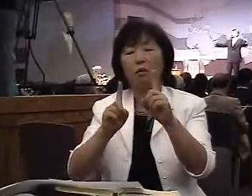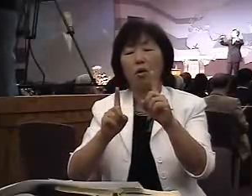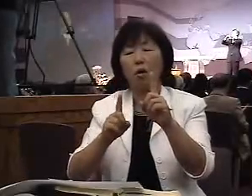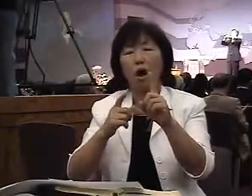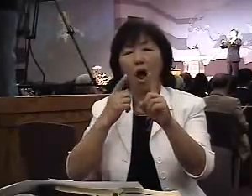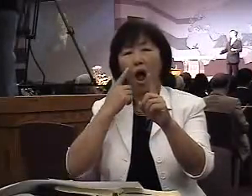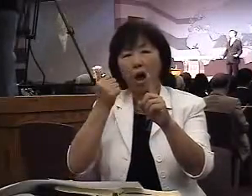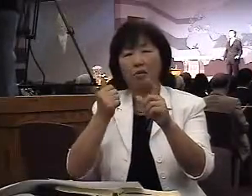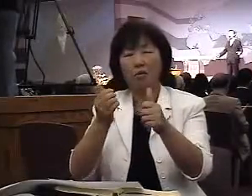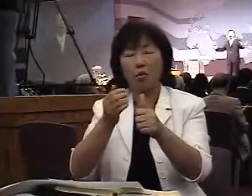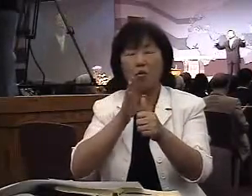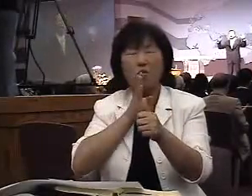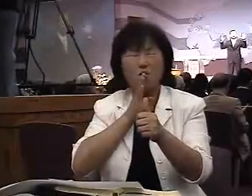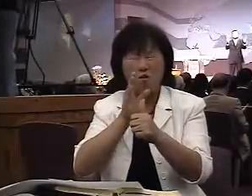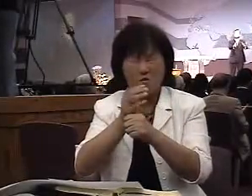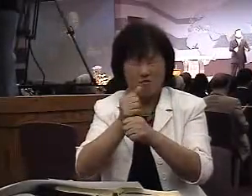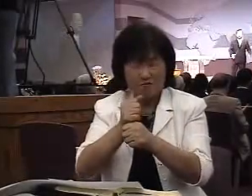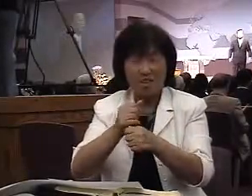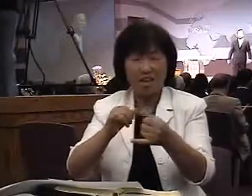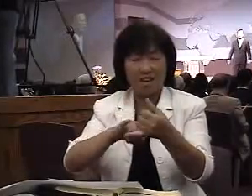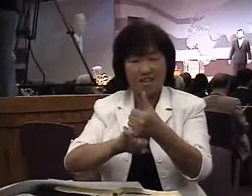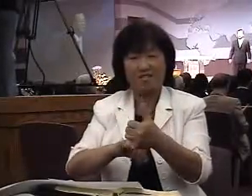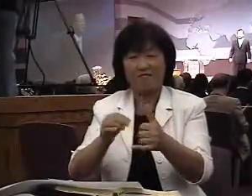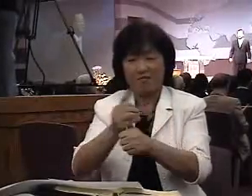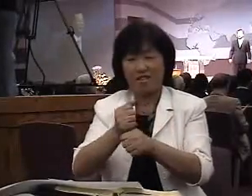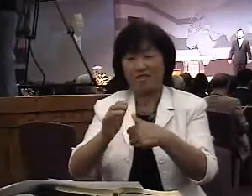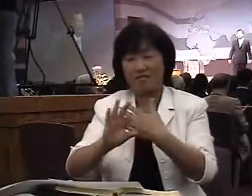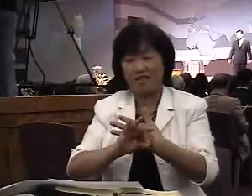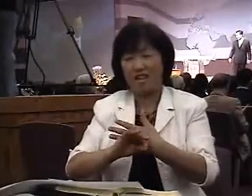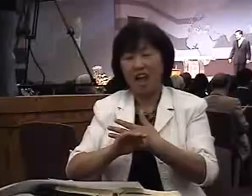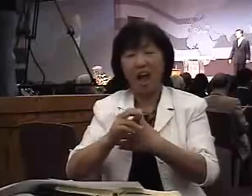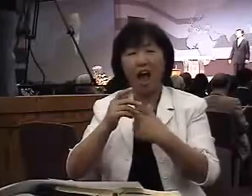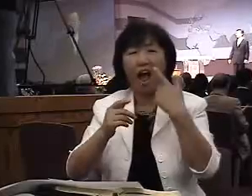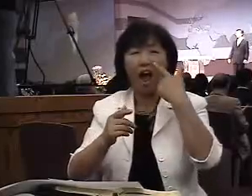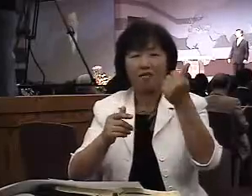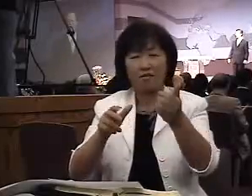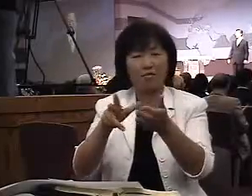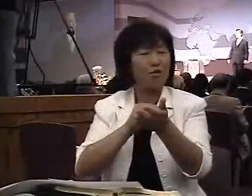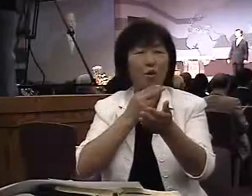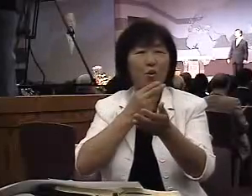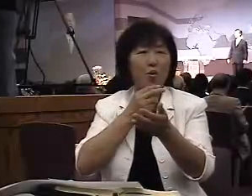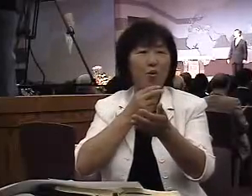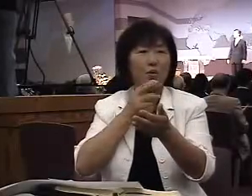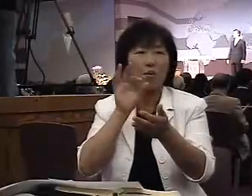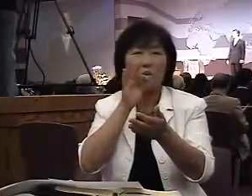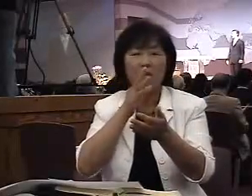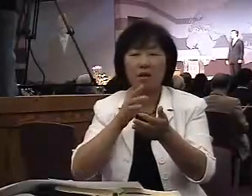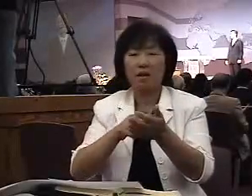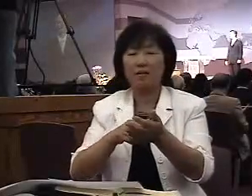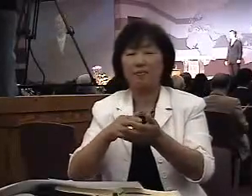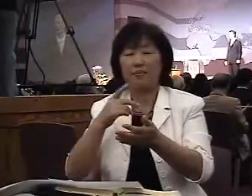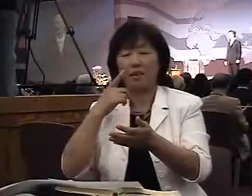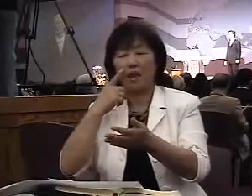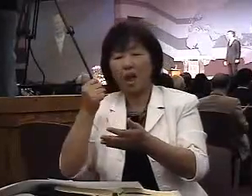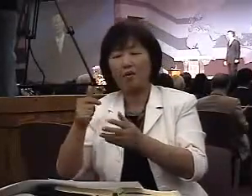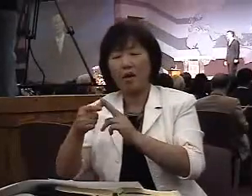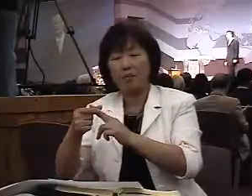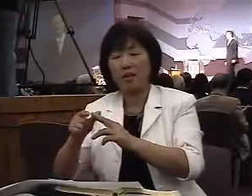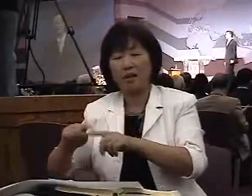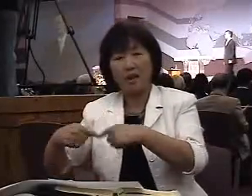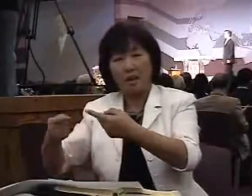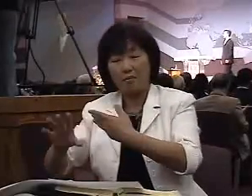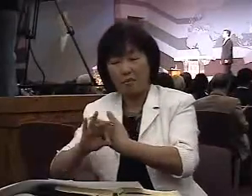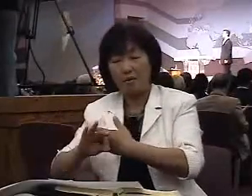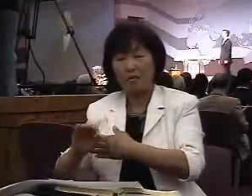됩니다. 아빠를 꼭 붙잡으면 돼요. 아빠에게는 문제가 없기 때문에 아빠를 꼭 붙잡고 아빠와 함께 들어가면은